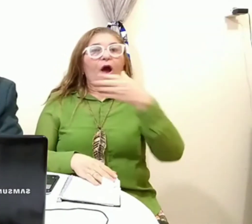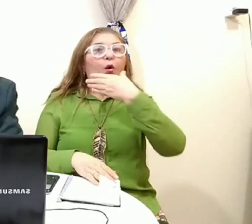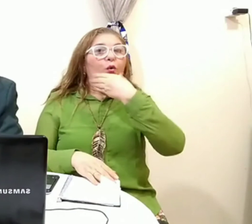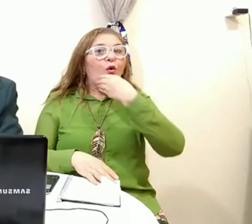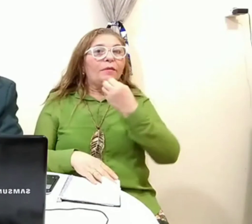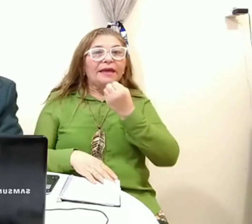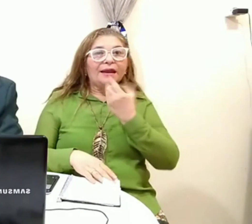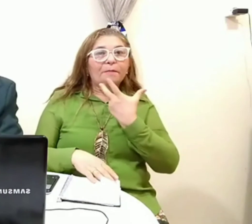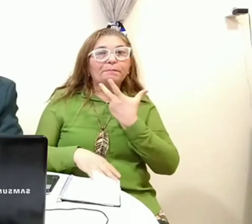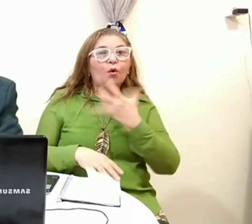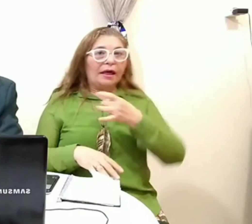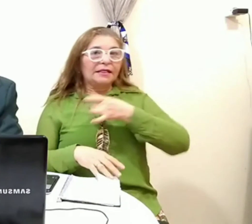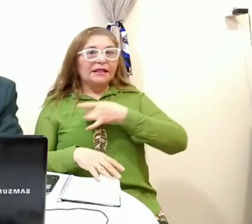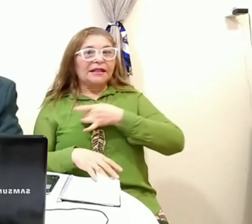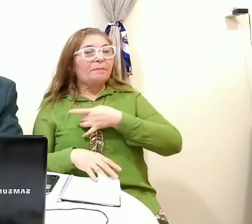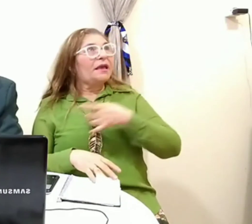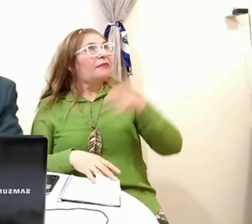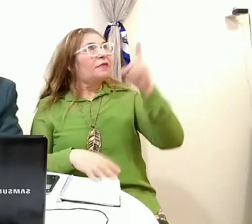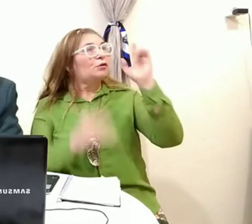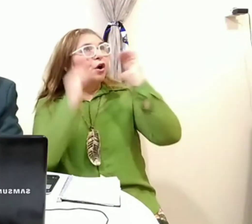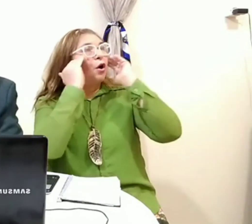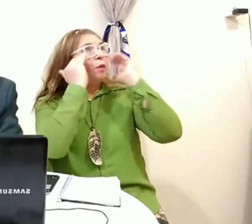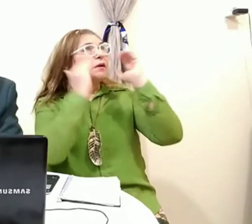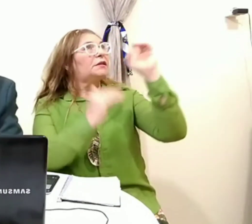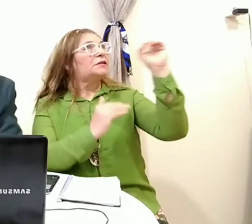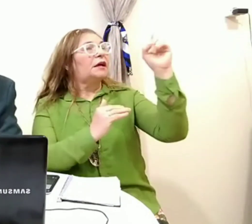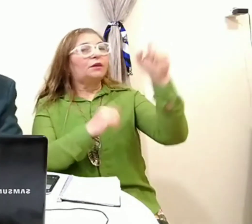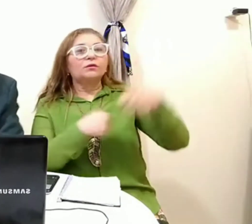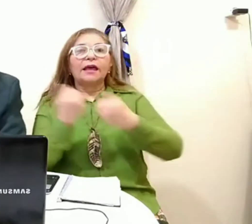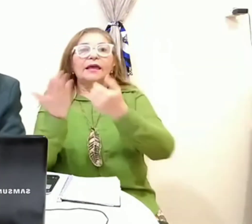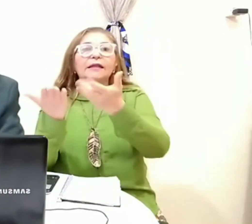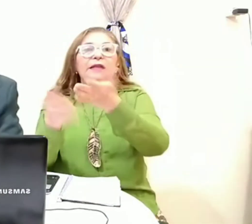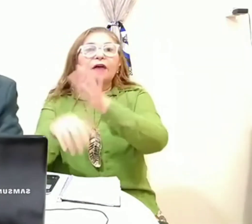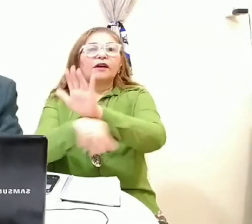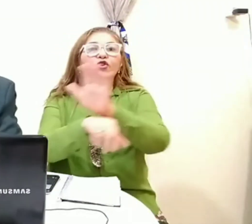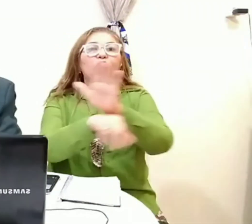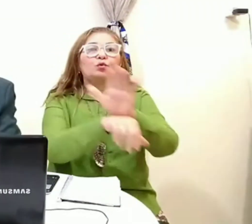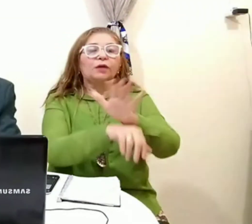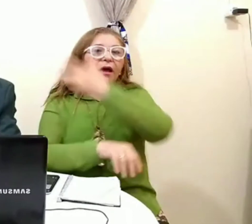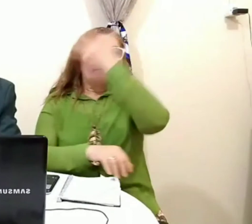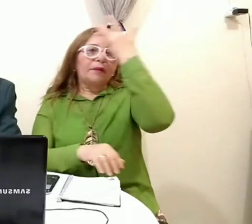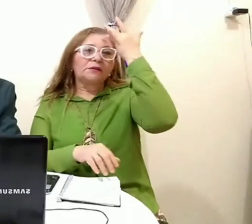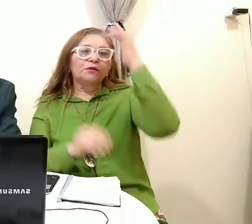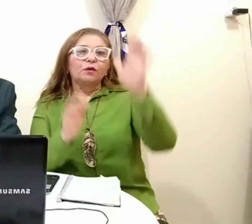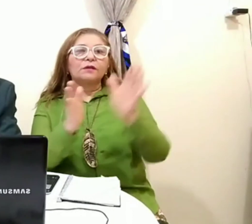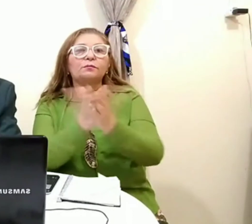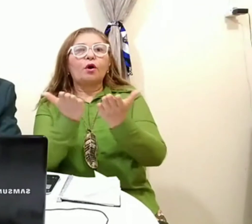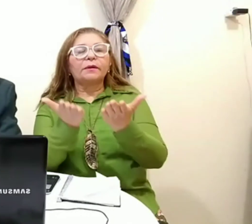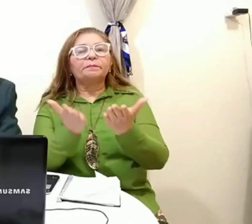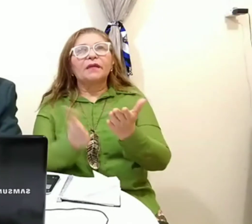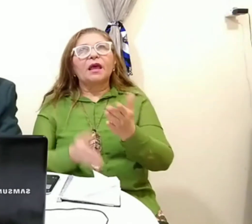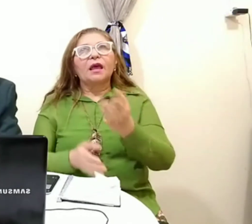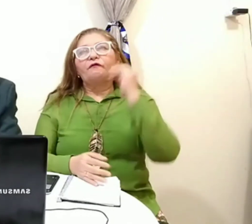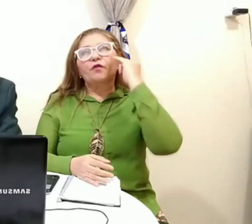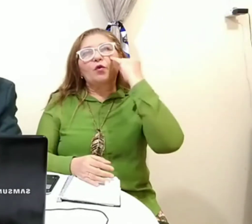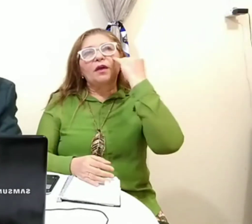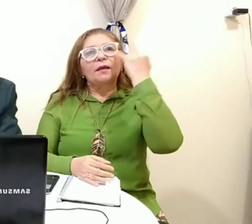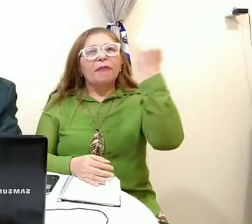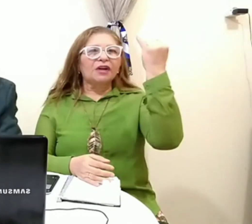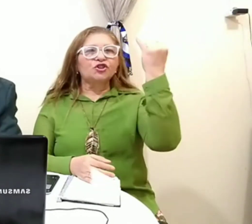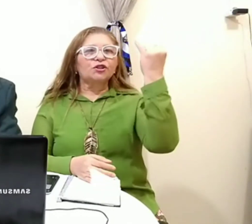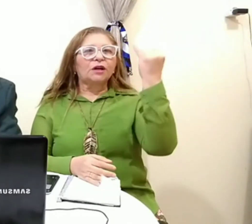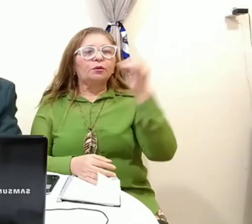ao povo e de contínuo orava a Deus. Eu fico imaginando que se a gente não